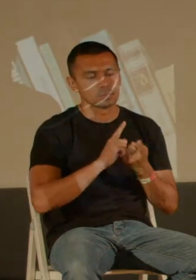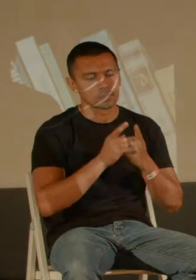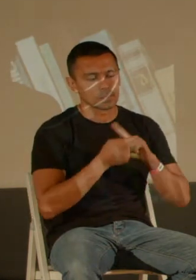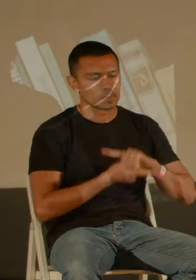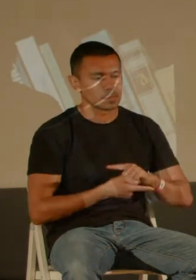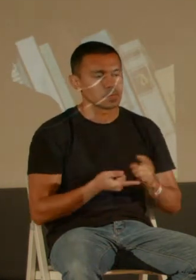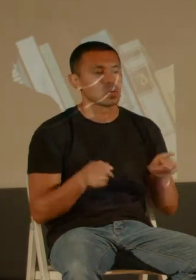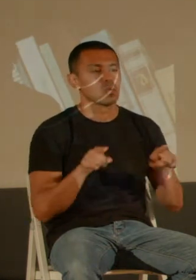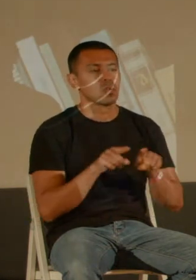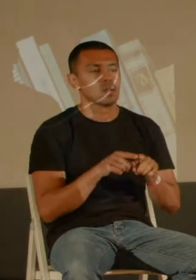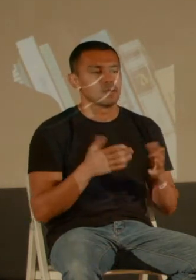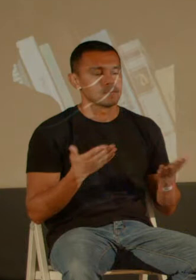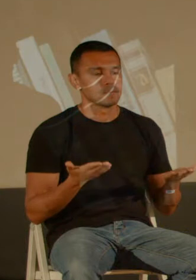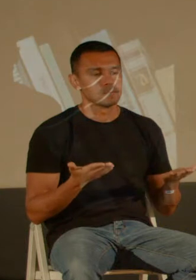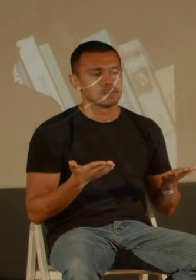книга стала такою